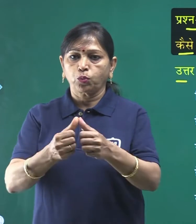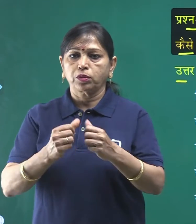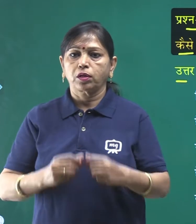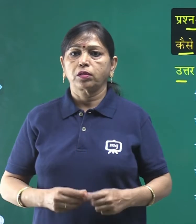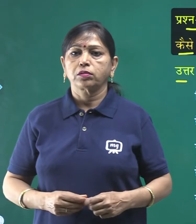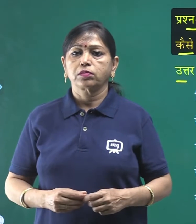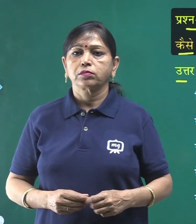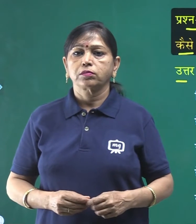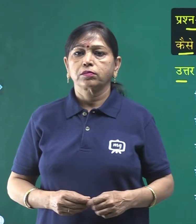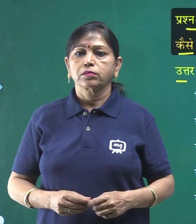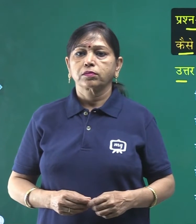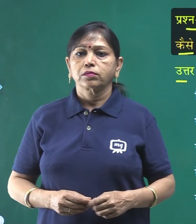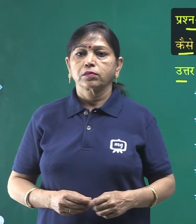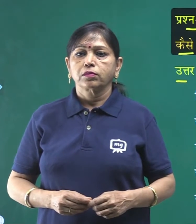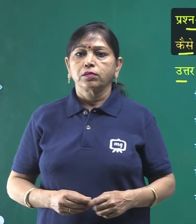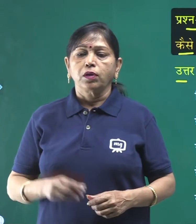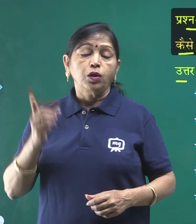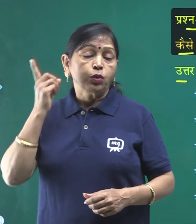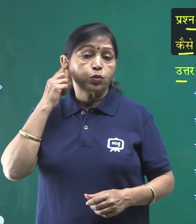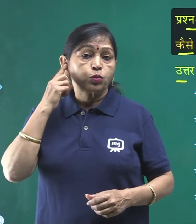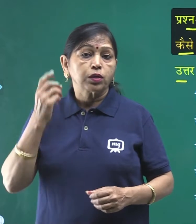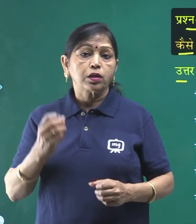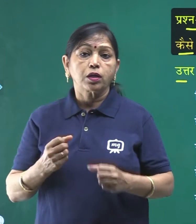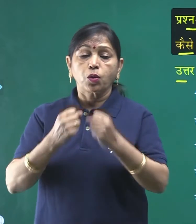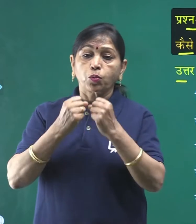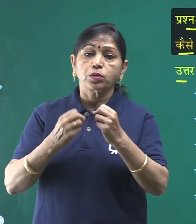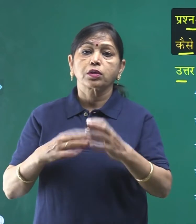उत्तर, ध्वनि ऊर्जा का